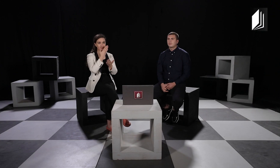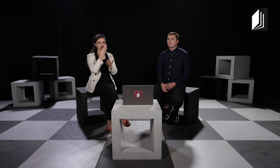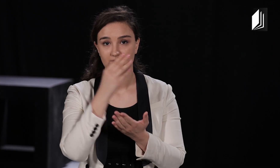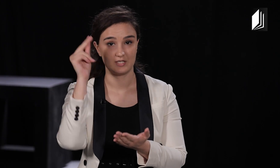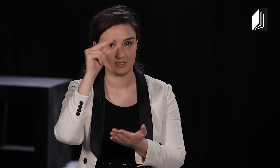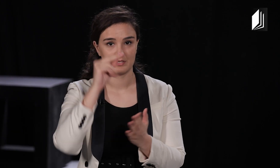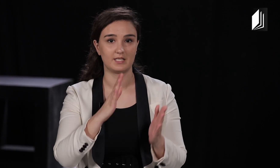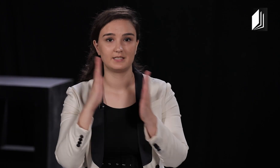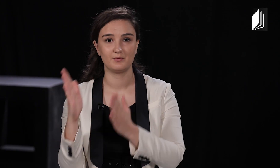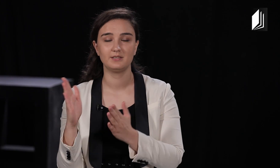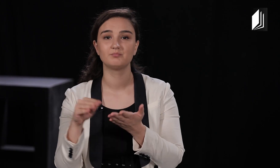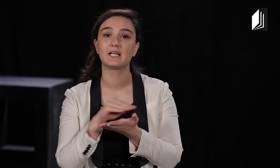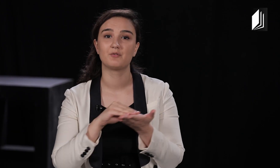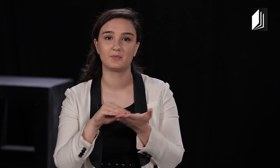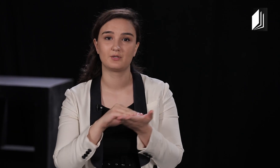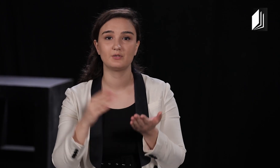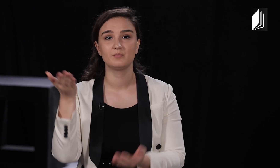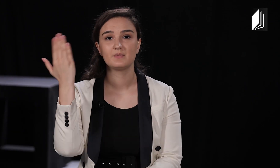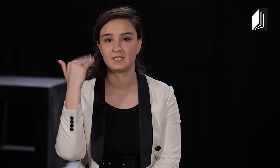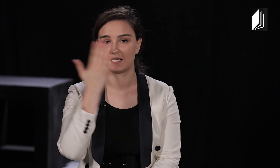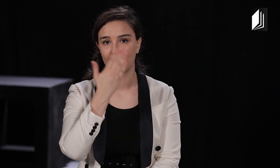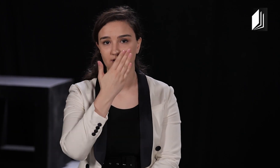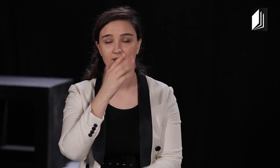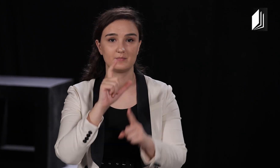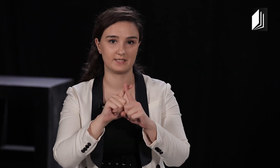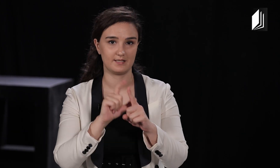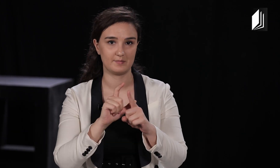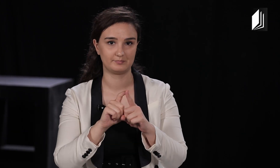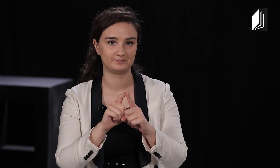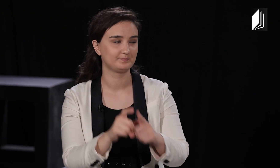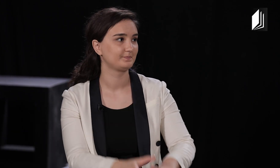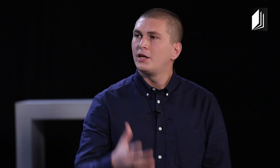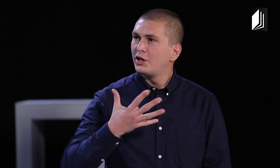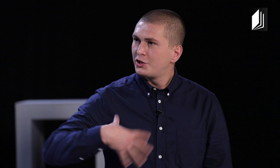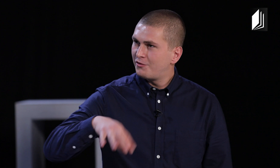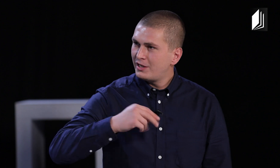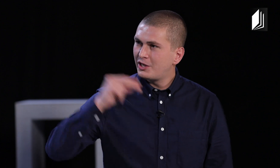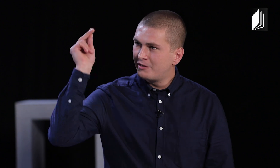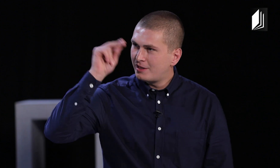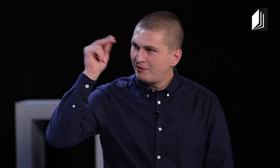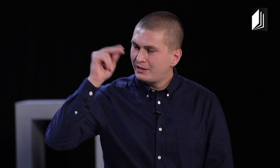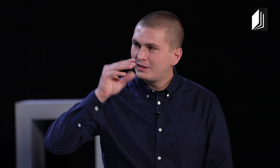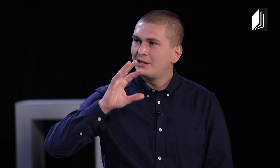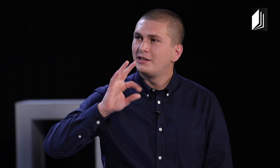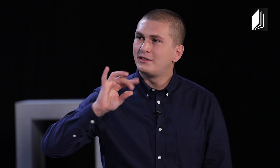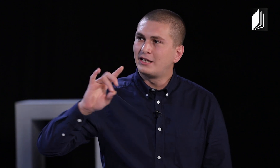გაკვეთილის შესწავლაზე გადავალთ, გავიმეოროთ წინა გაკვეთილის მასალა. ჩვენ შევისწავლეთ